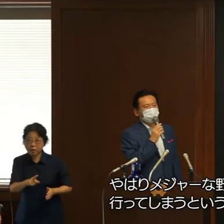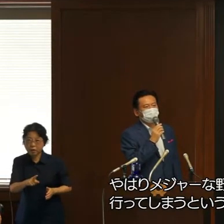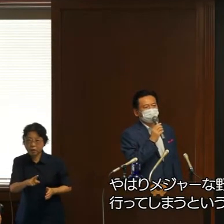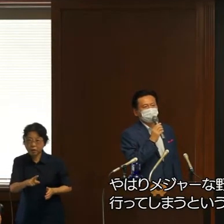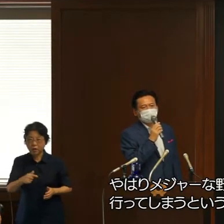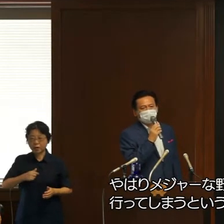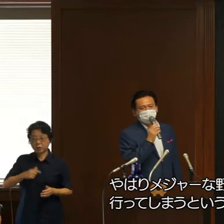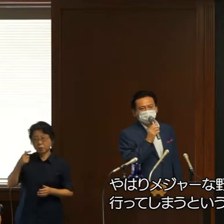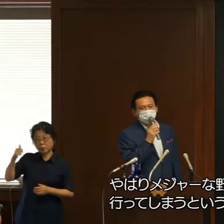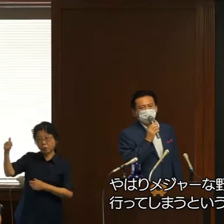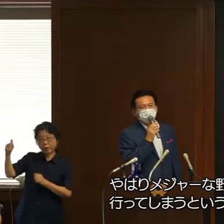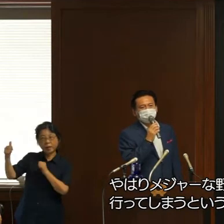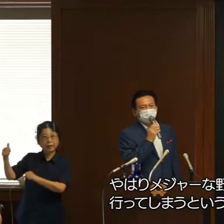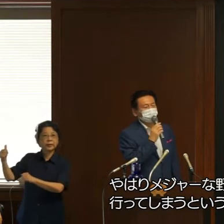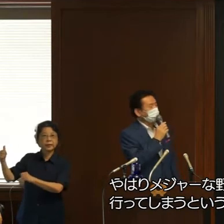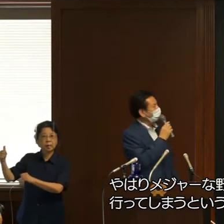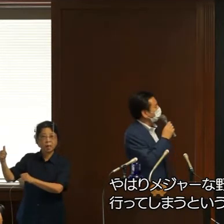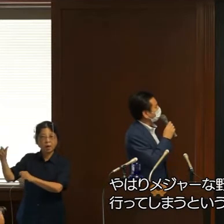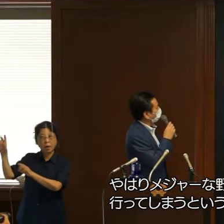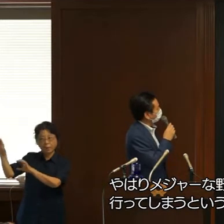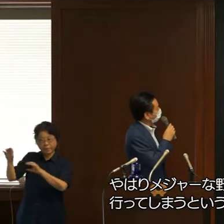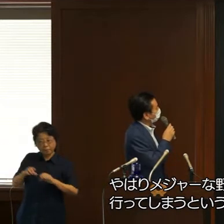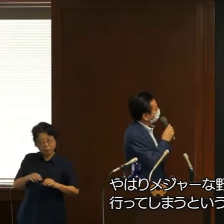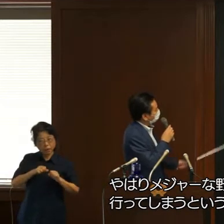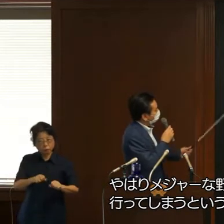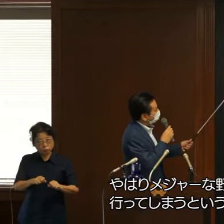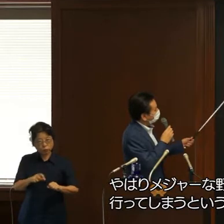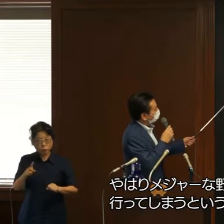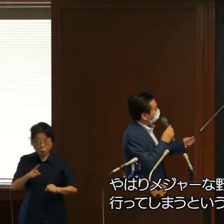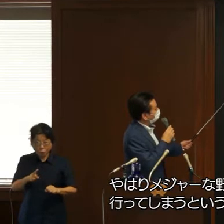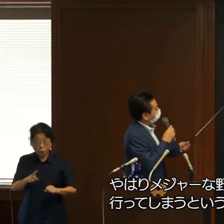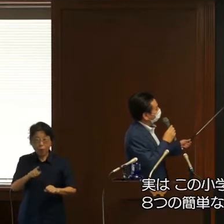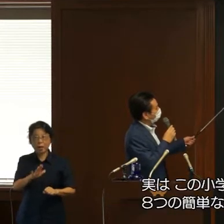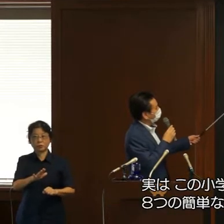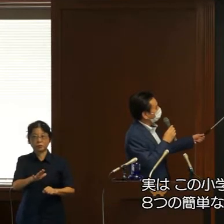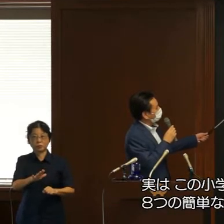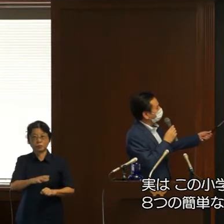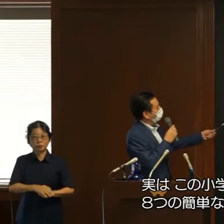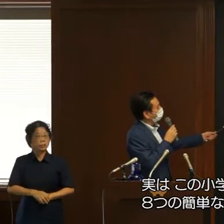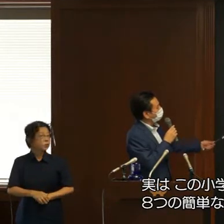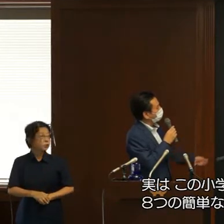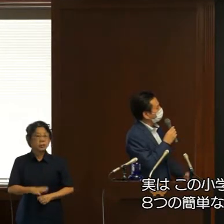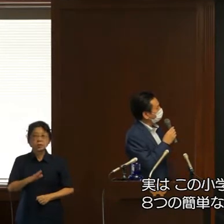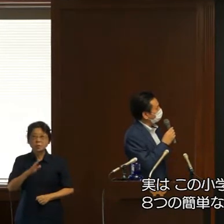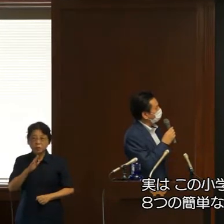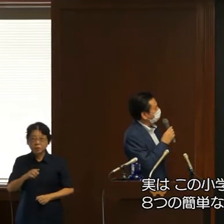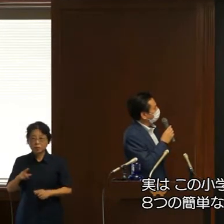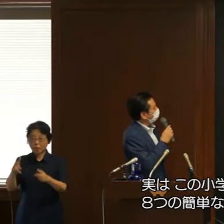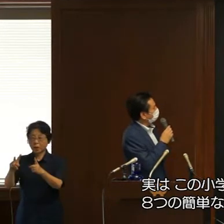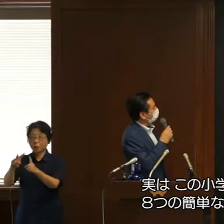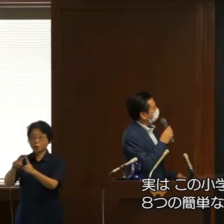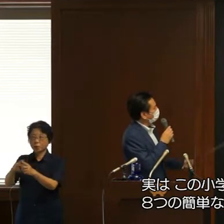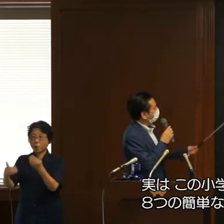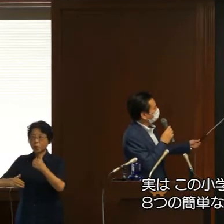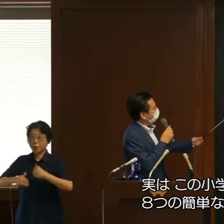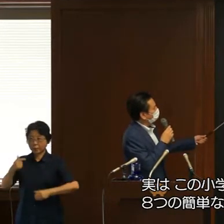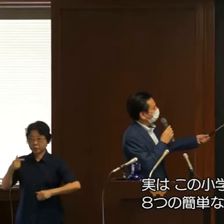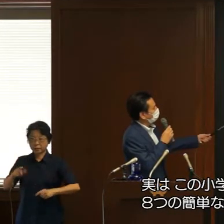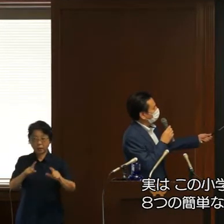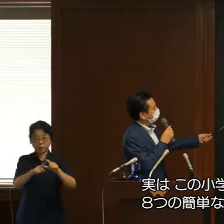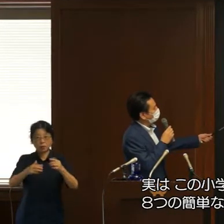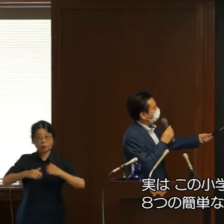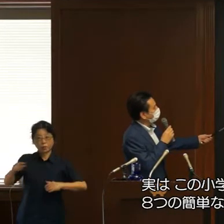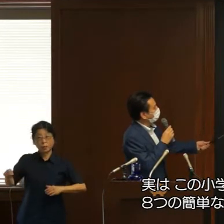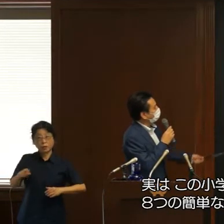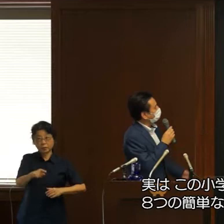ジャーな野球サッカーにどうしても行ってしまうということもあるんだけれども、実はこの小学生中学生にこ